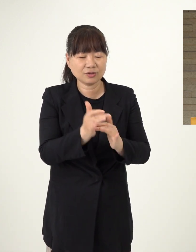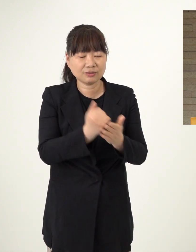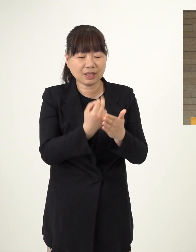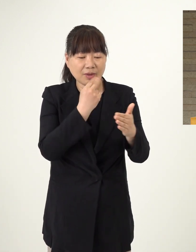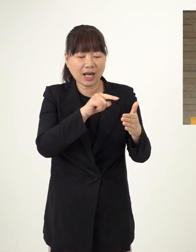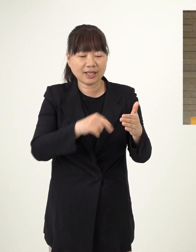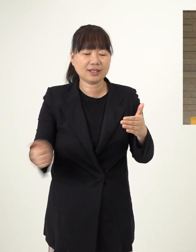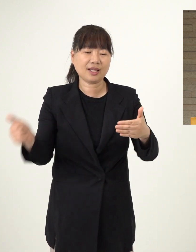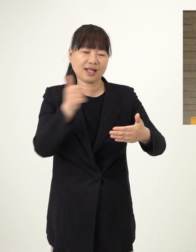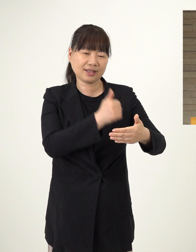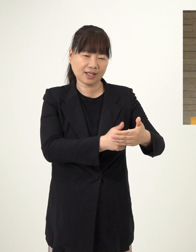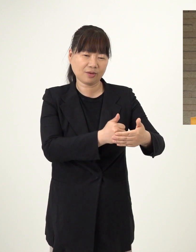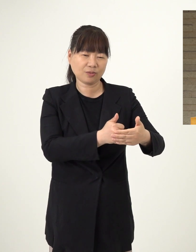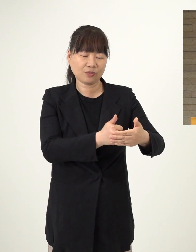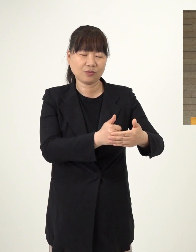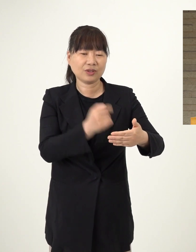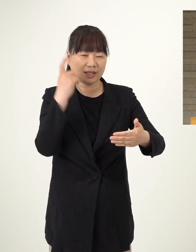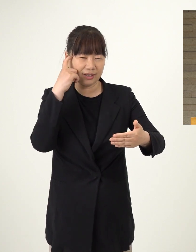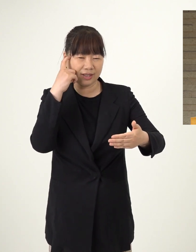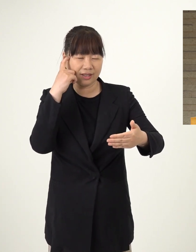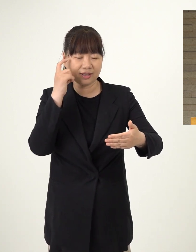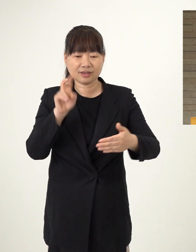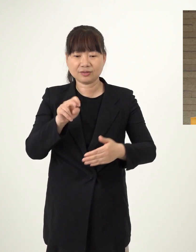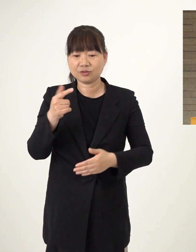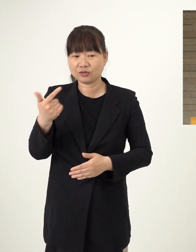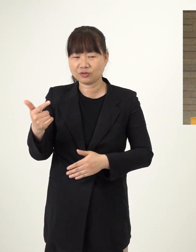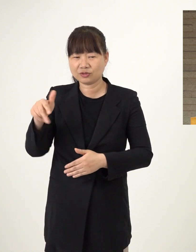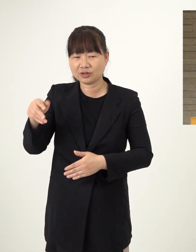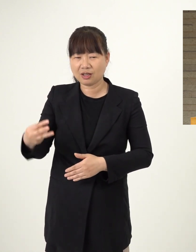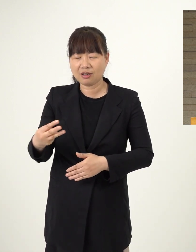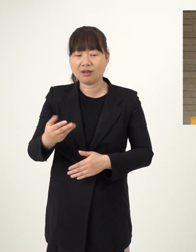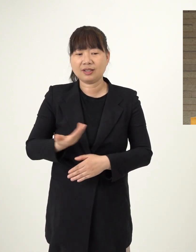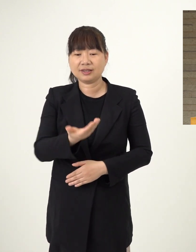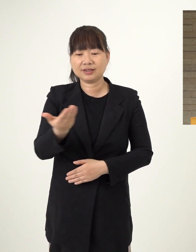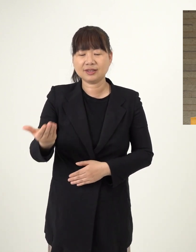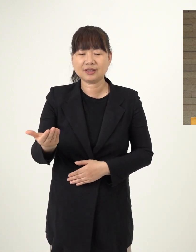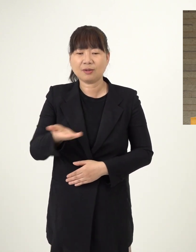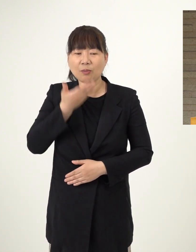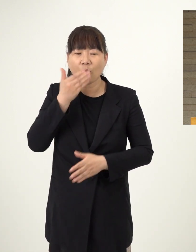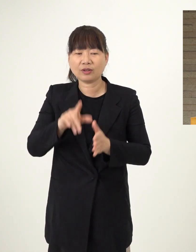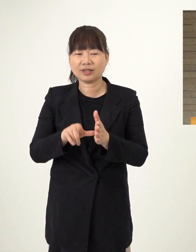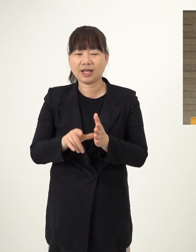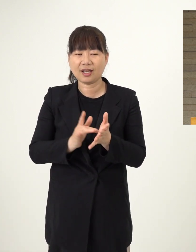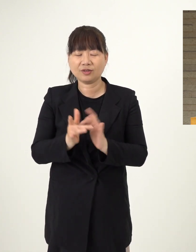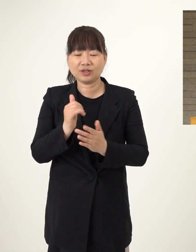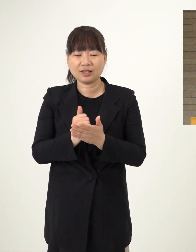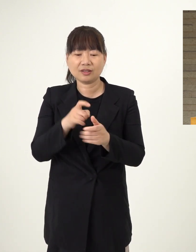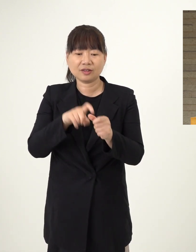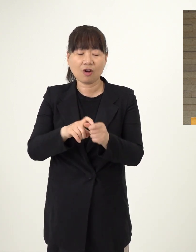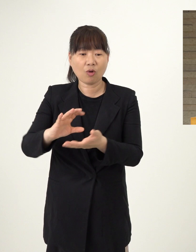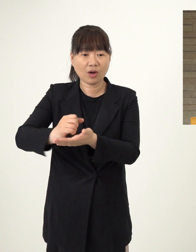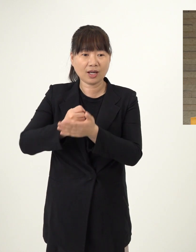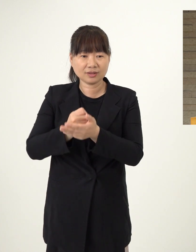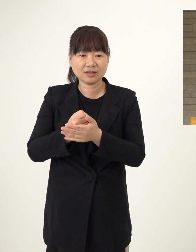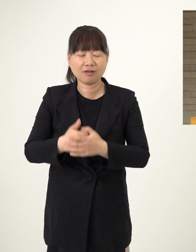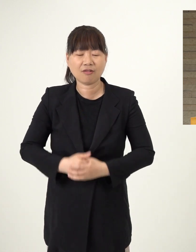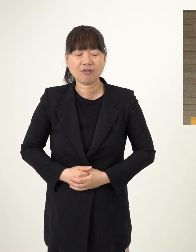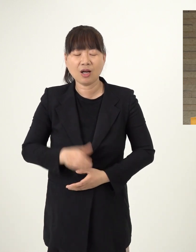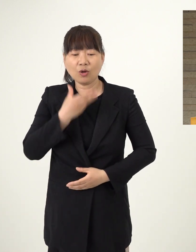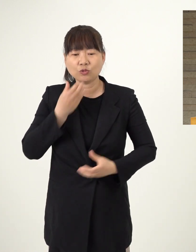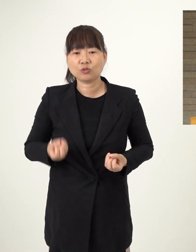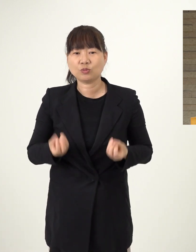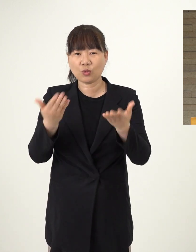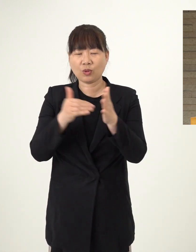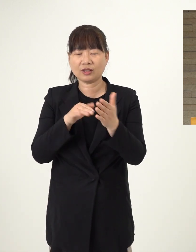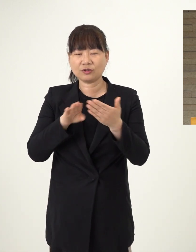자, 이제 26절을 보십시다. 그들이 먹을 때 예수께서 떡을 가지사